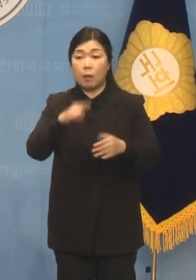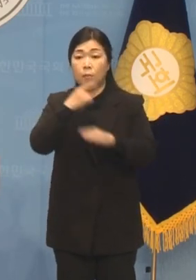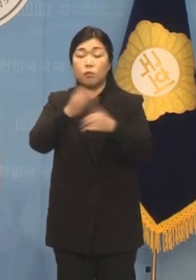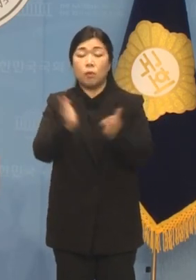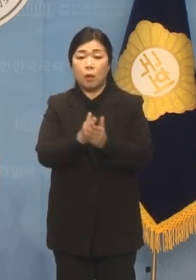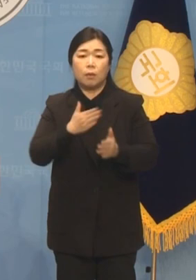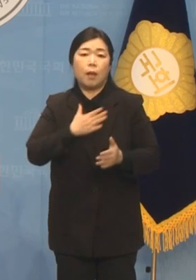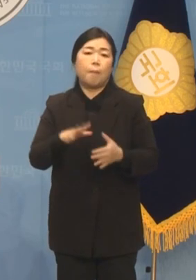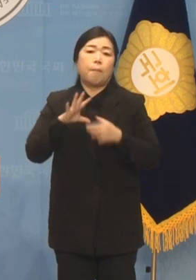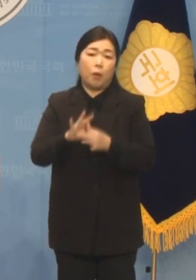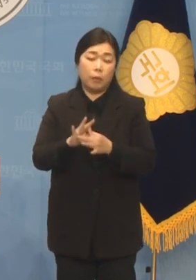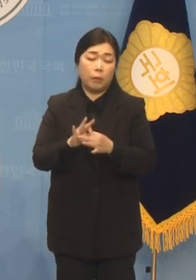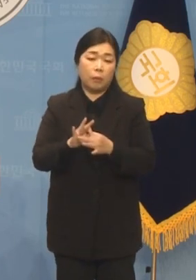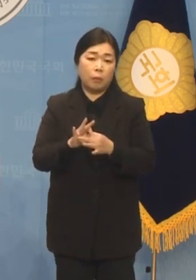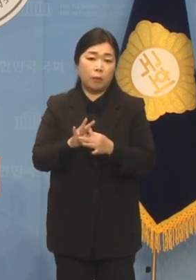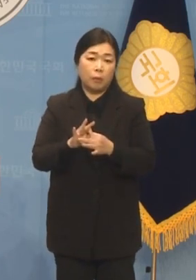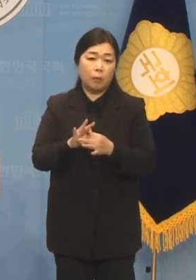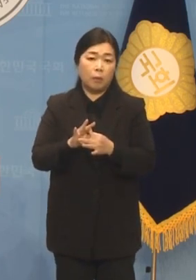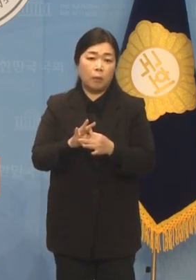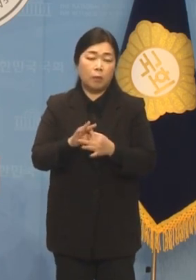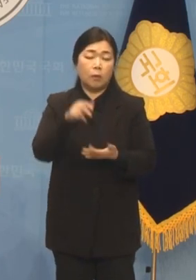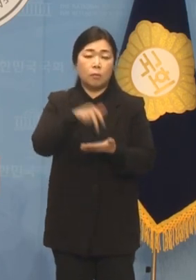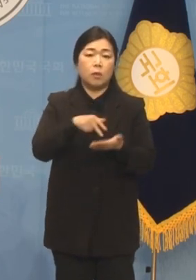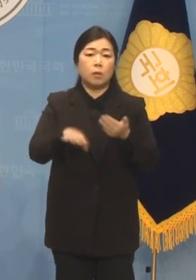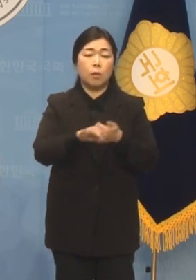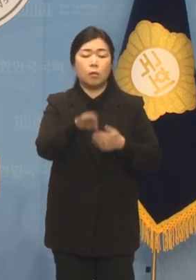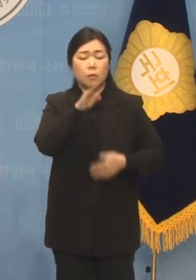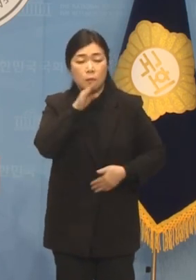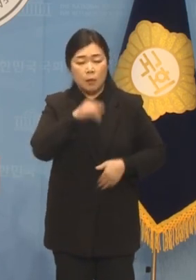당대표로서 지도자가 할 말입니까?